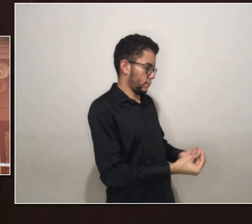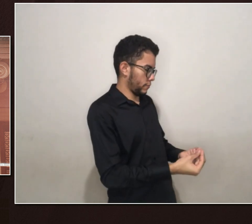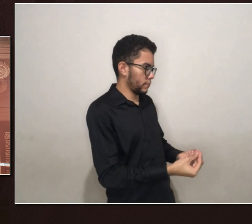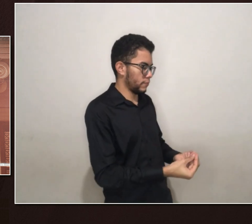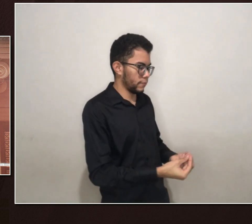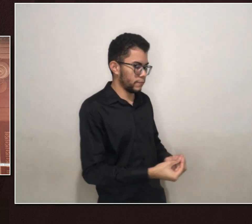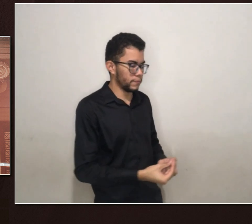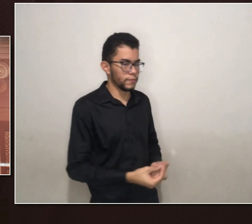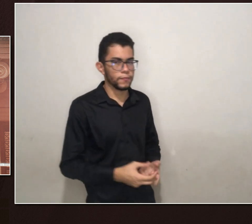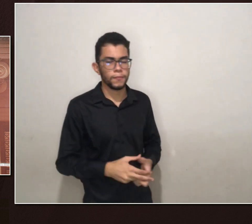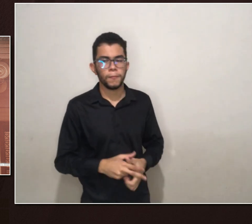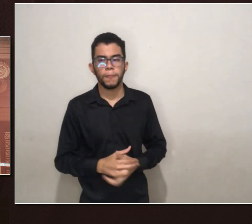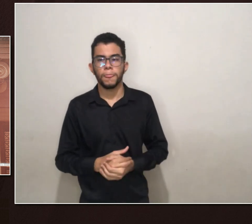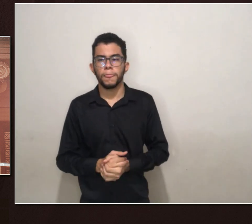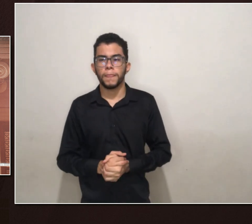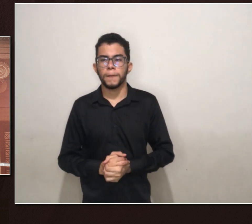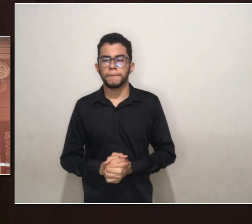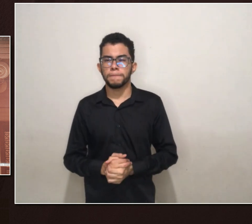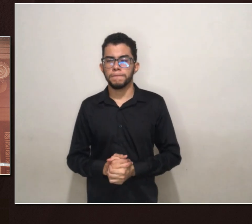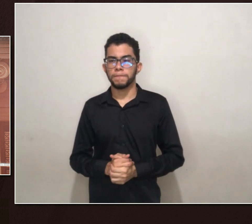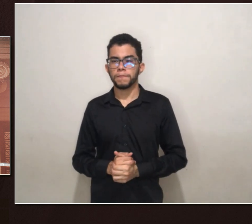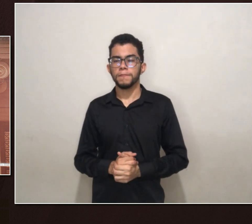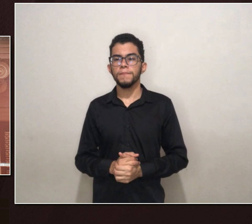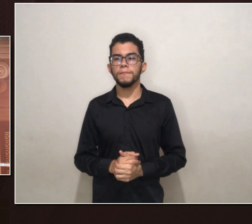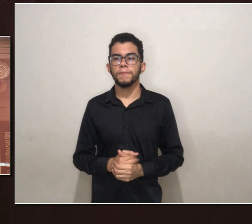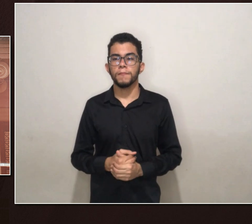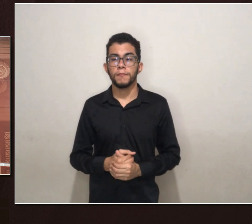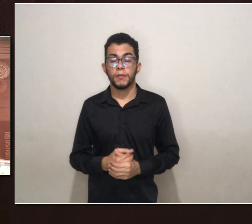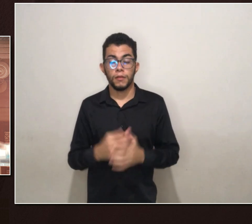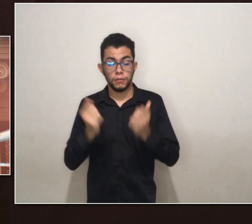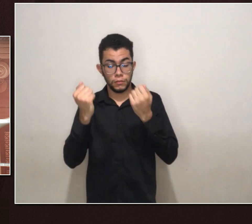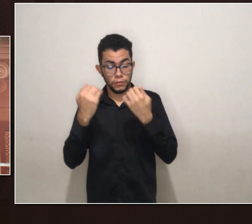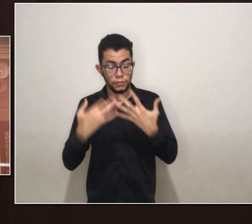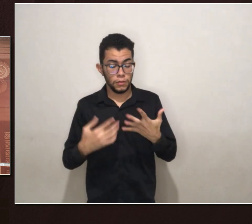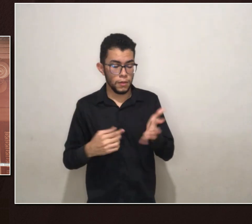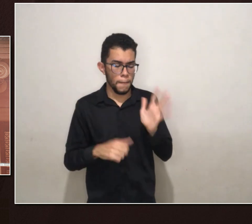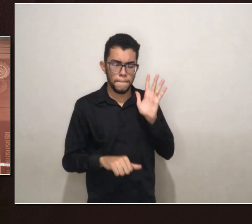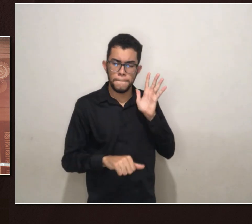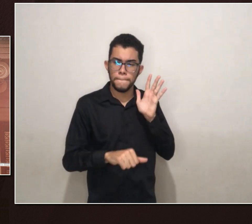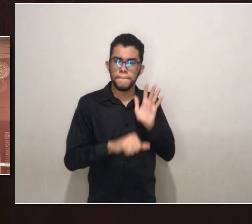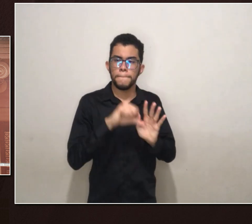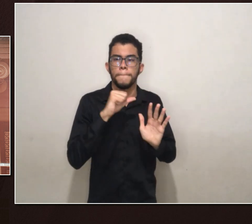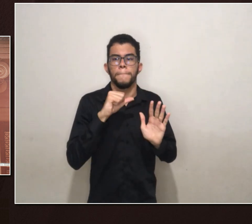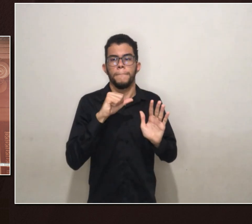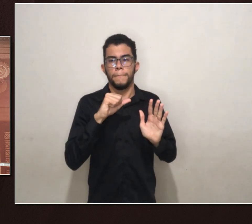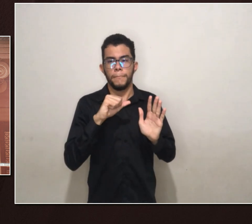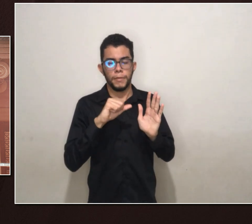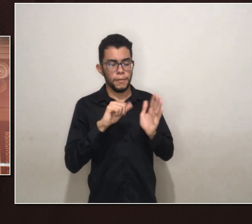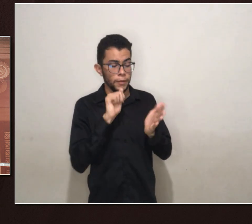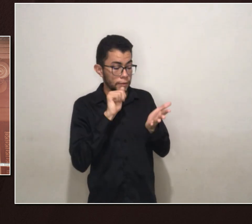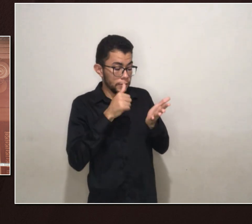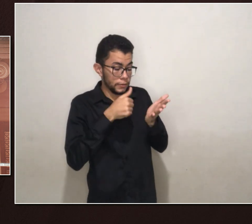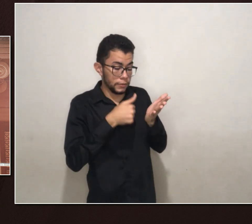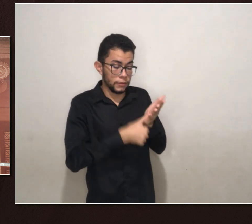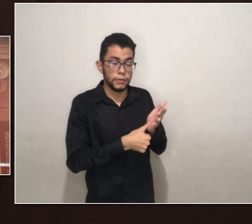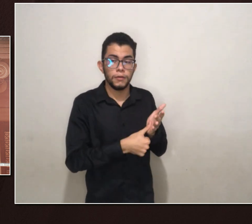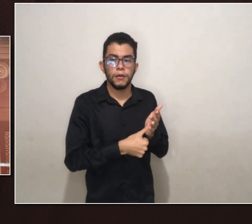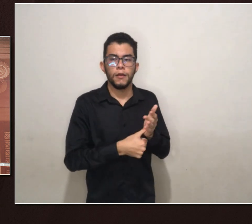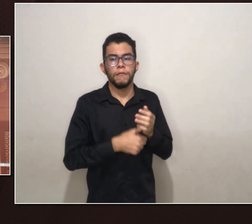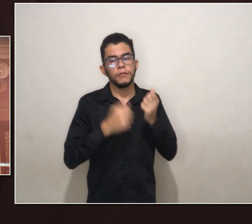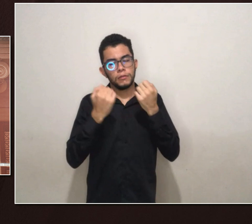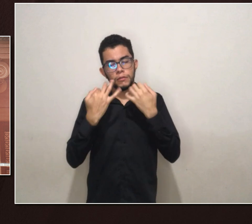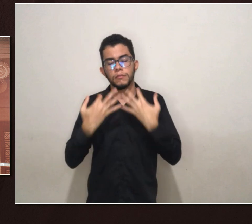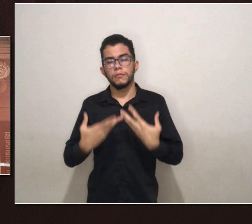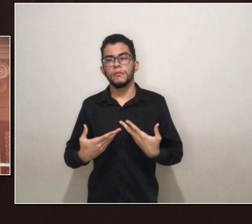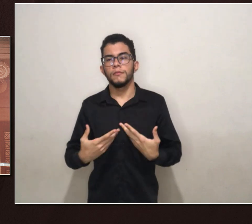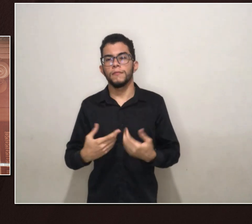bem. Essa primeira carta, eu vou ler um pequeno comentário do